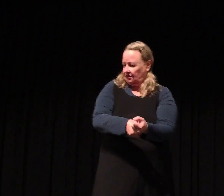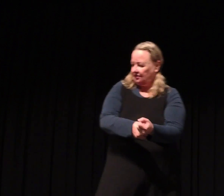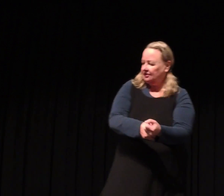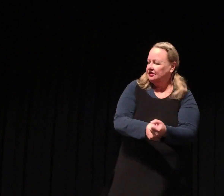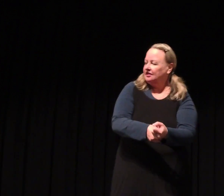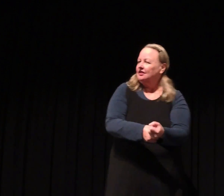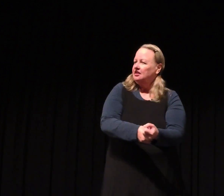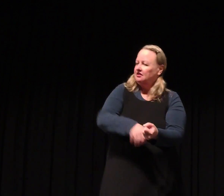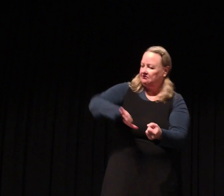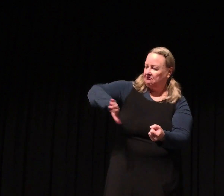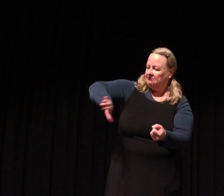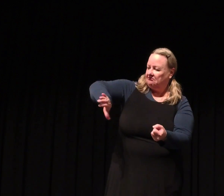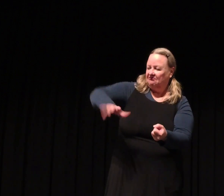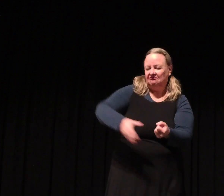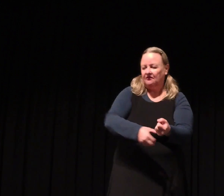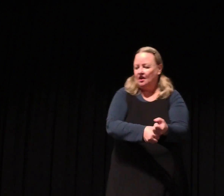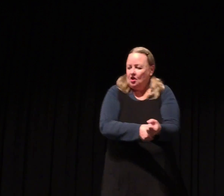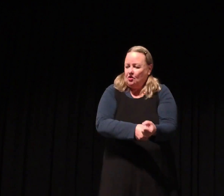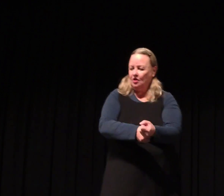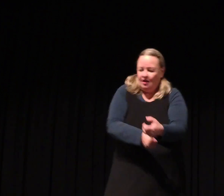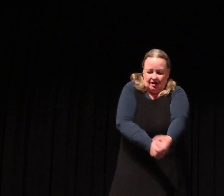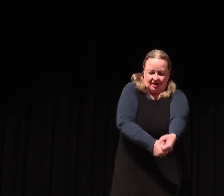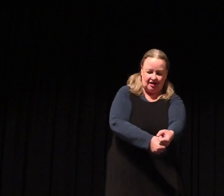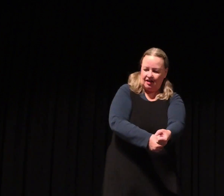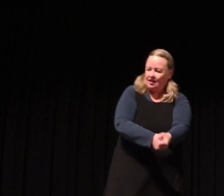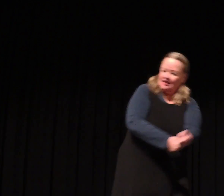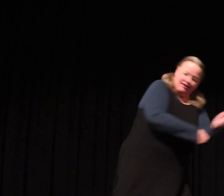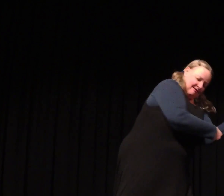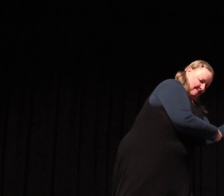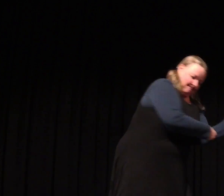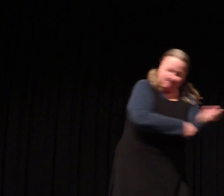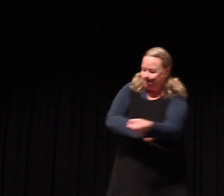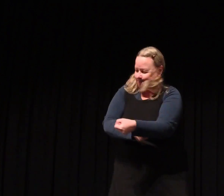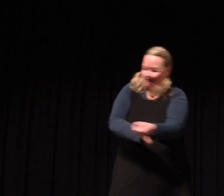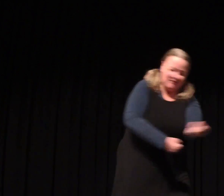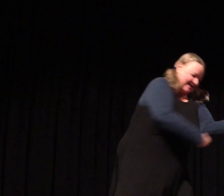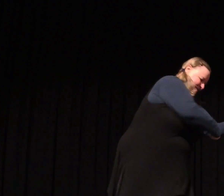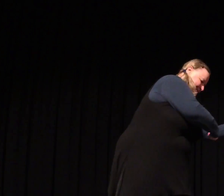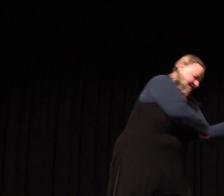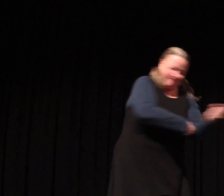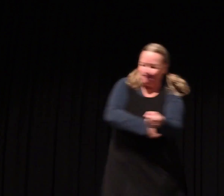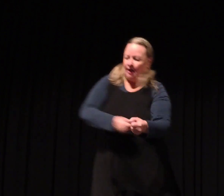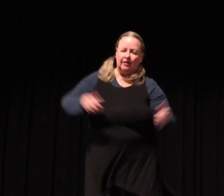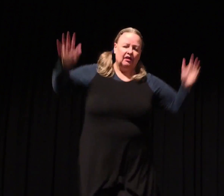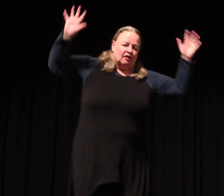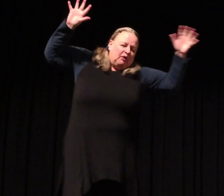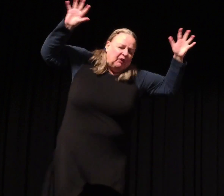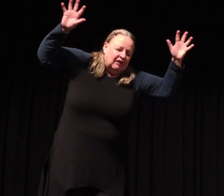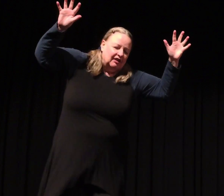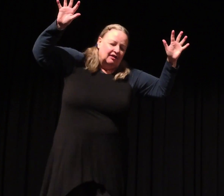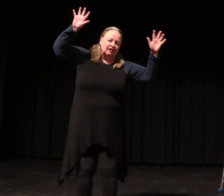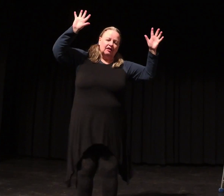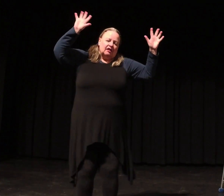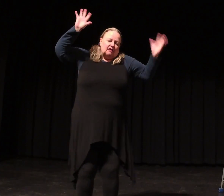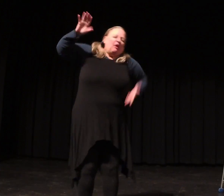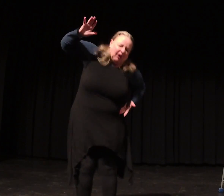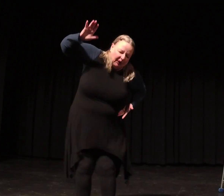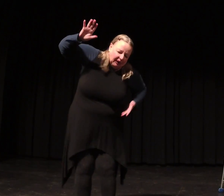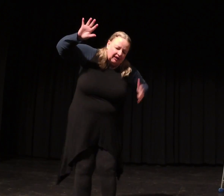vous abattre. OK, bon, on est prête, OK. Ta,